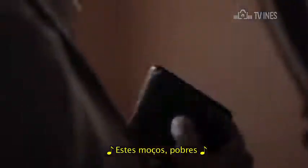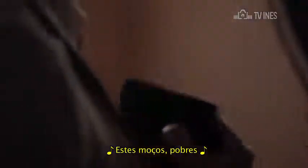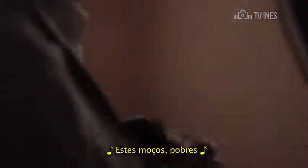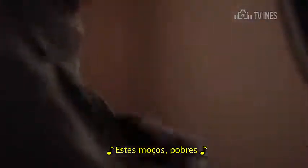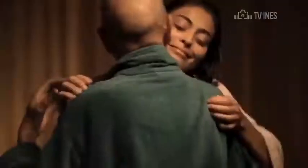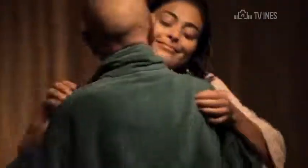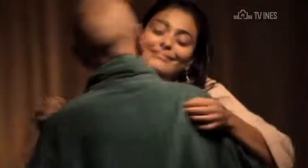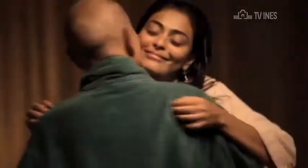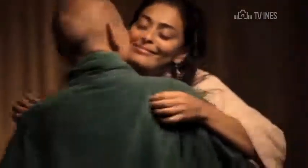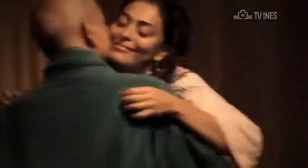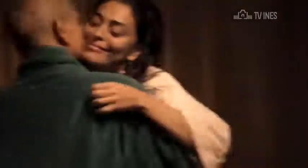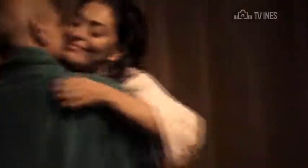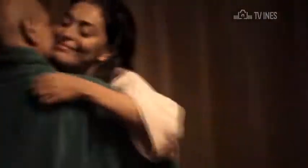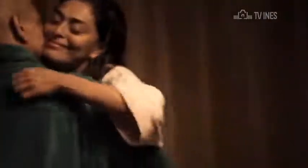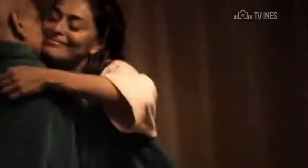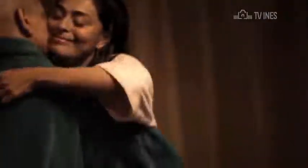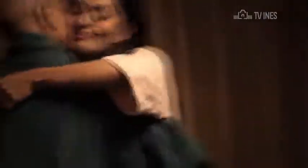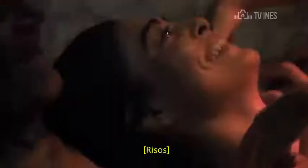pobres